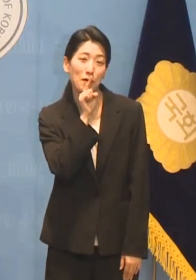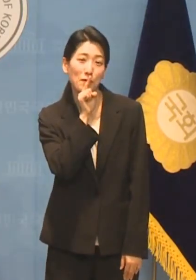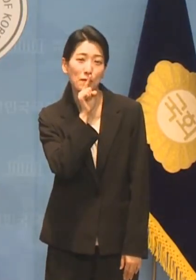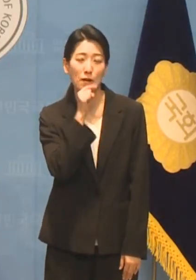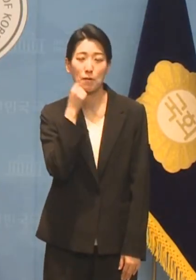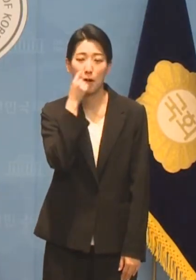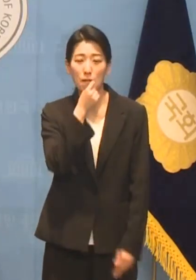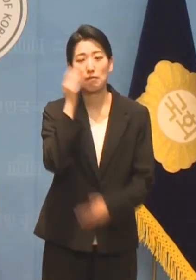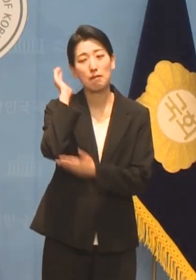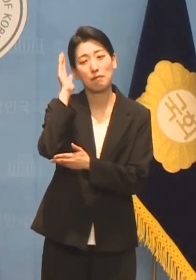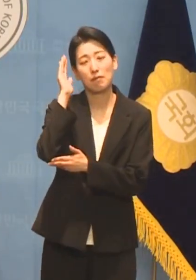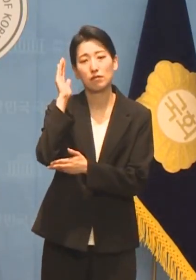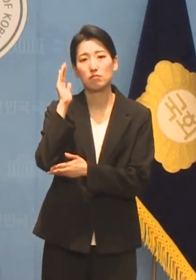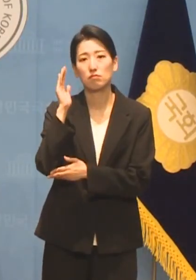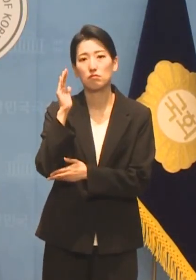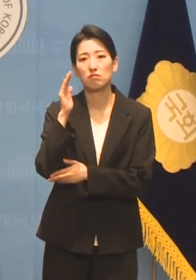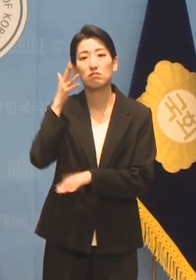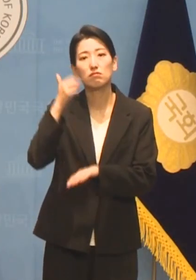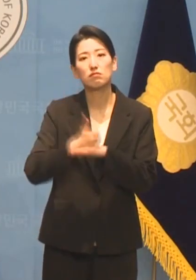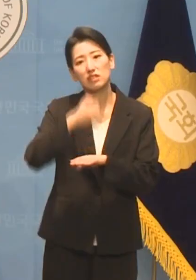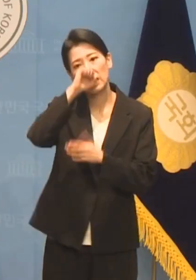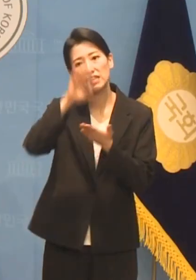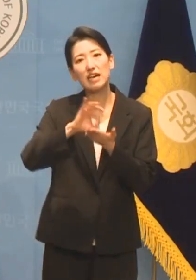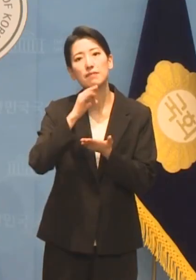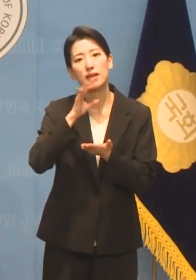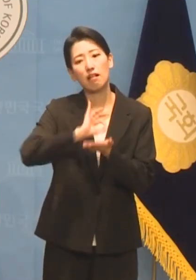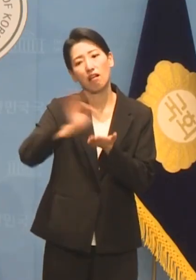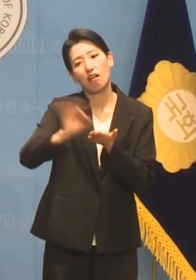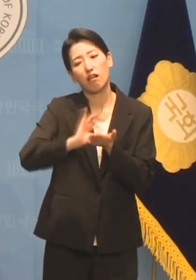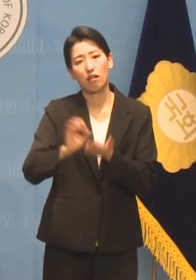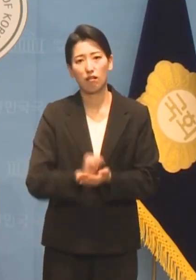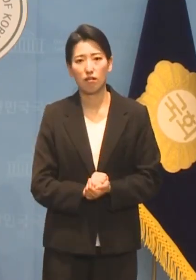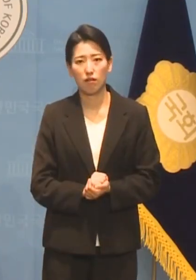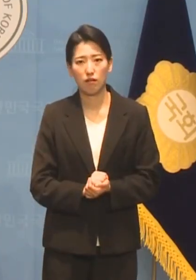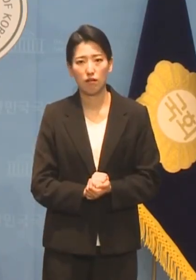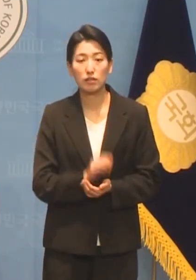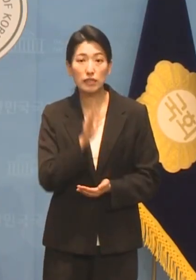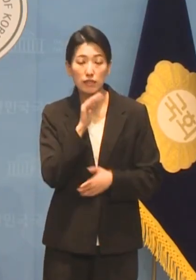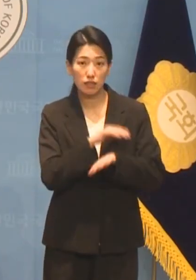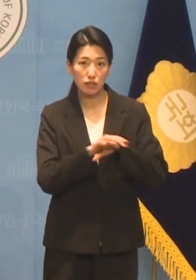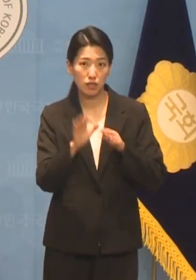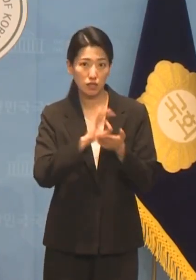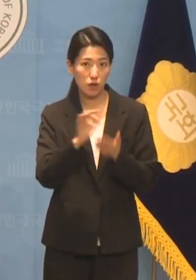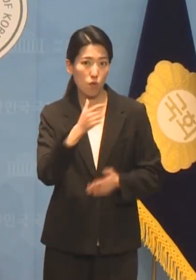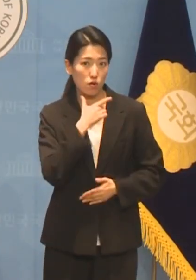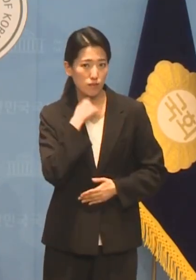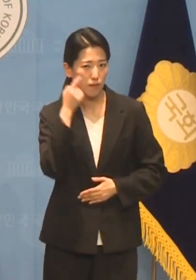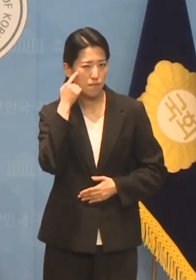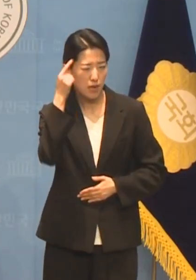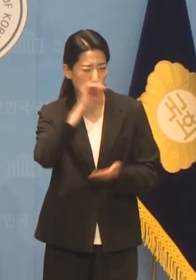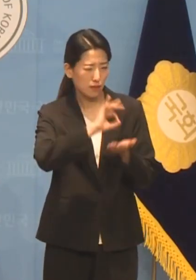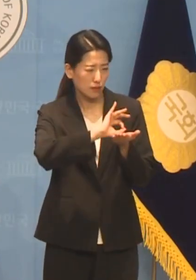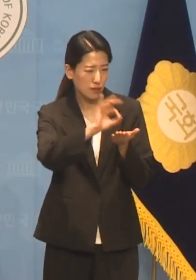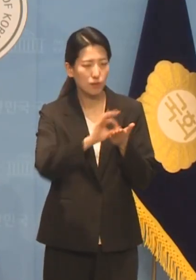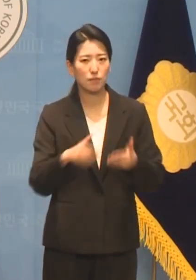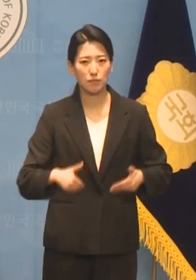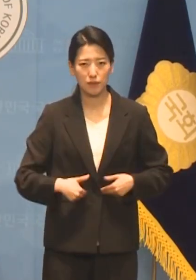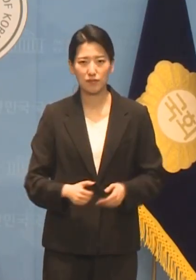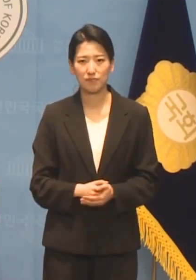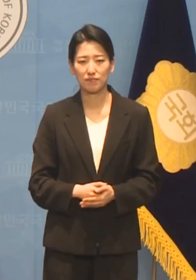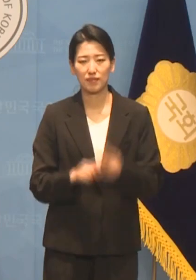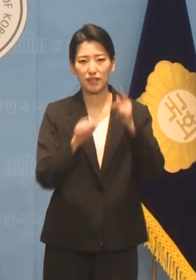예산 낭비로 이어질 것입니다. 책임 있는 투자는 전략에서 나옵니다. 둘째, K